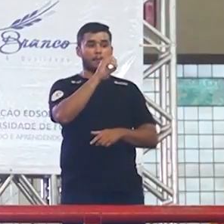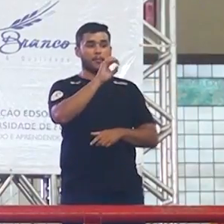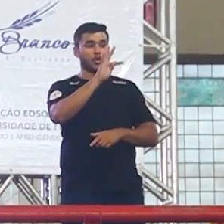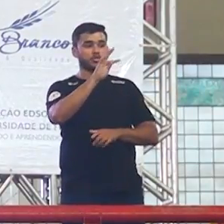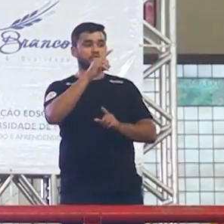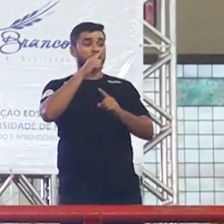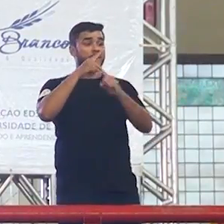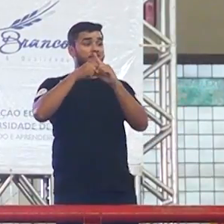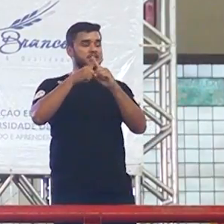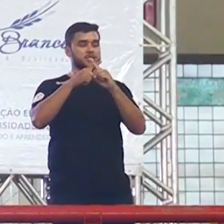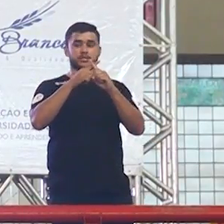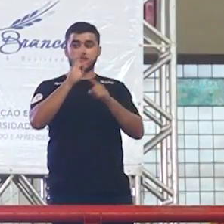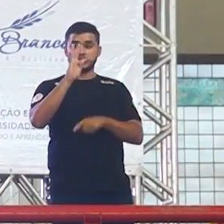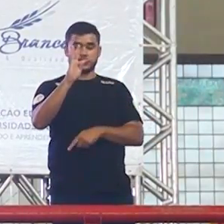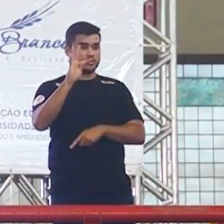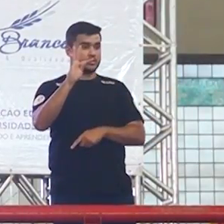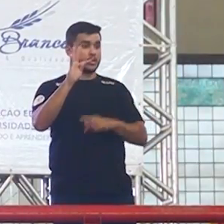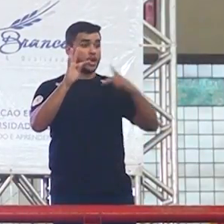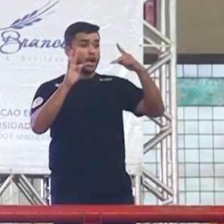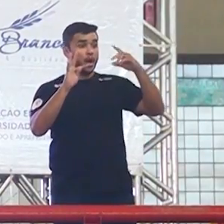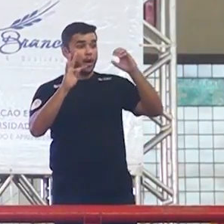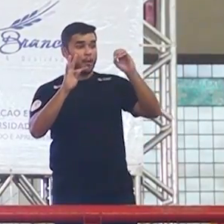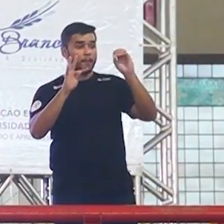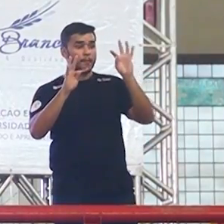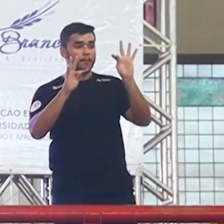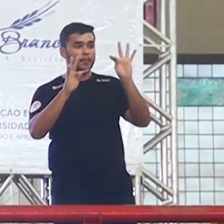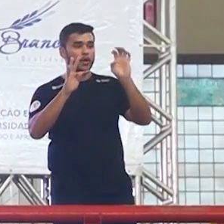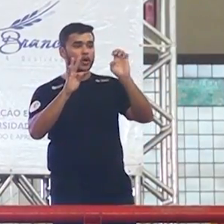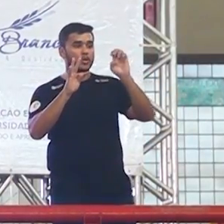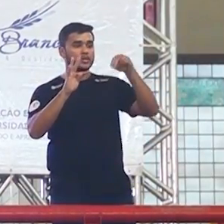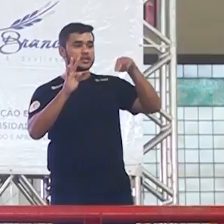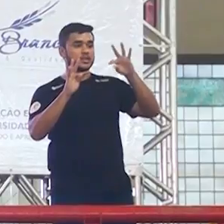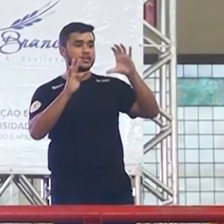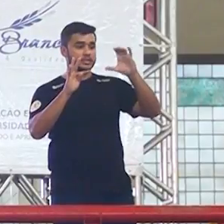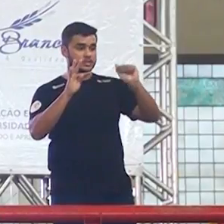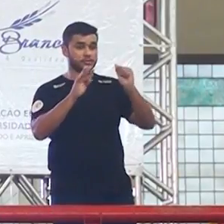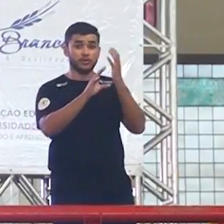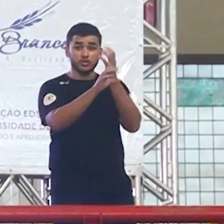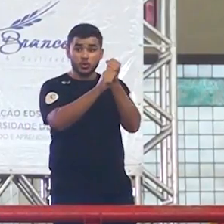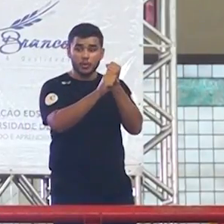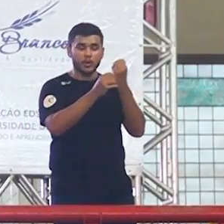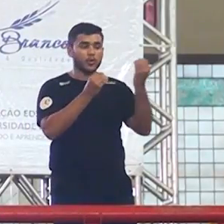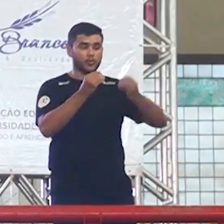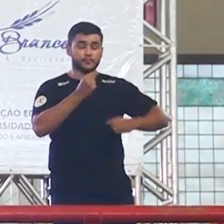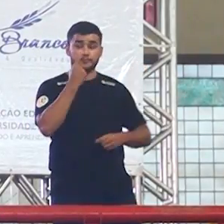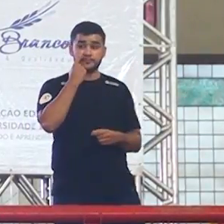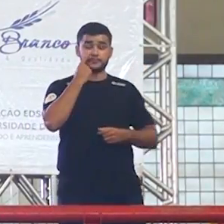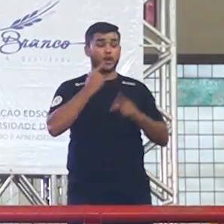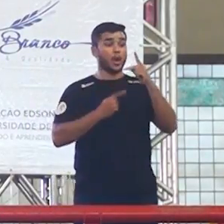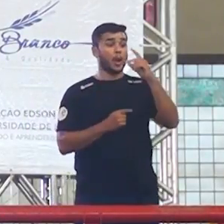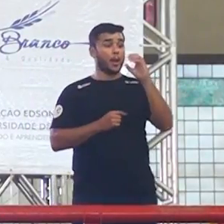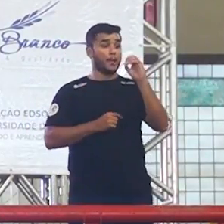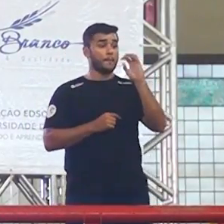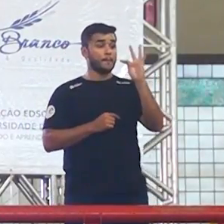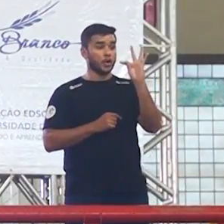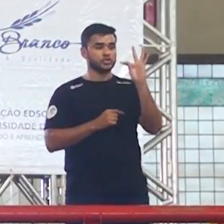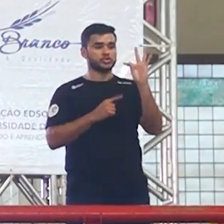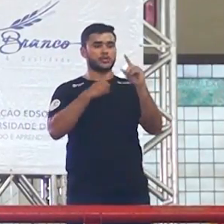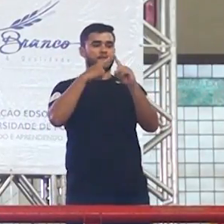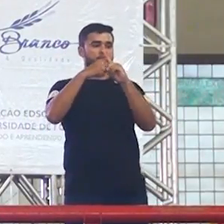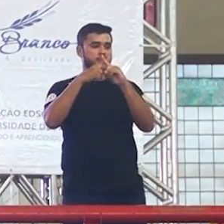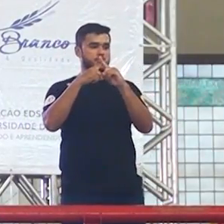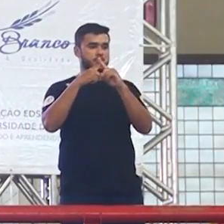T. Pote é para você saber que esse P é o que, pessoal? Potência. Copia, tem preguiça não?